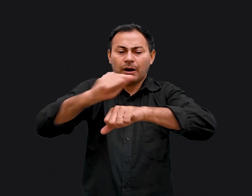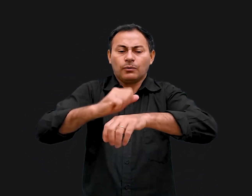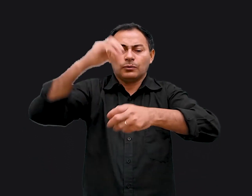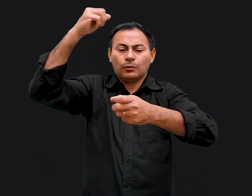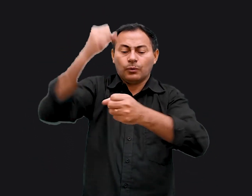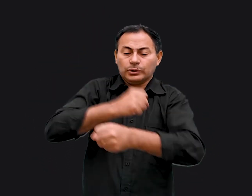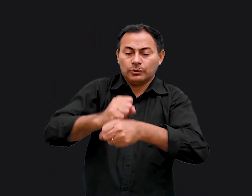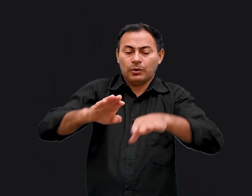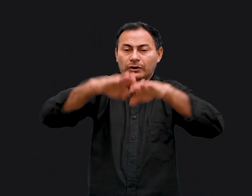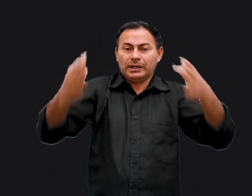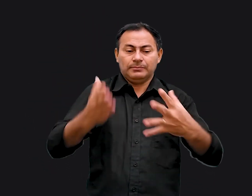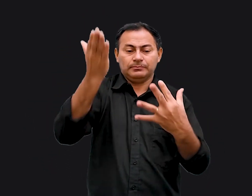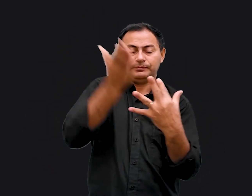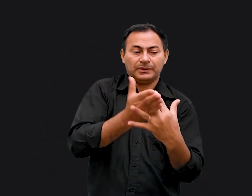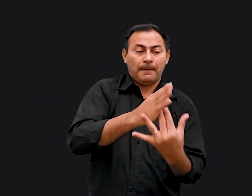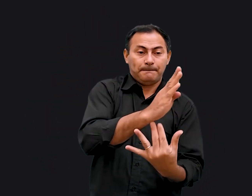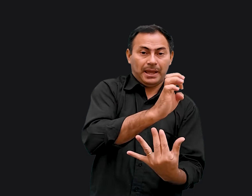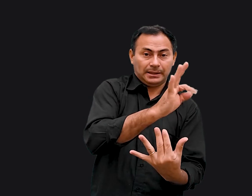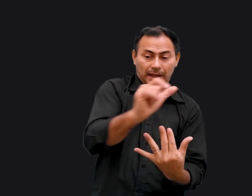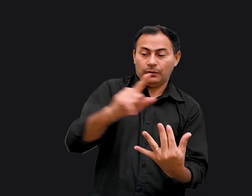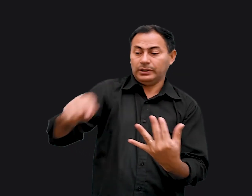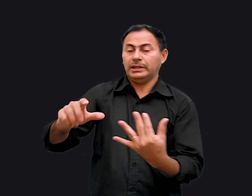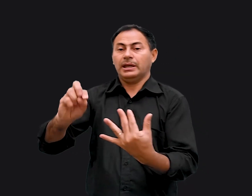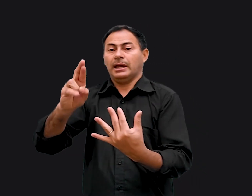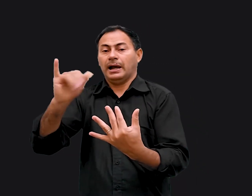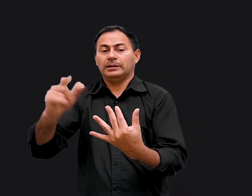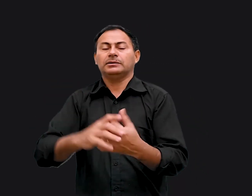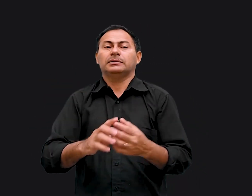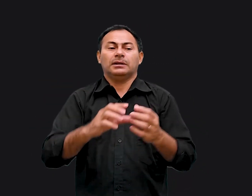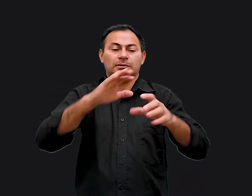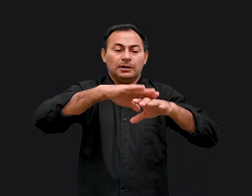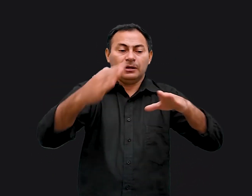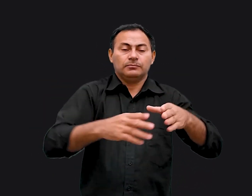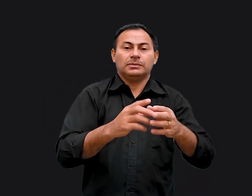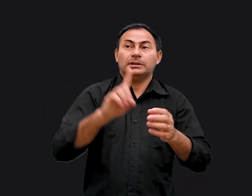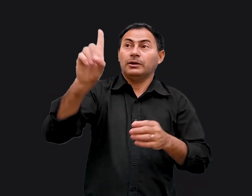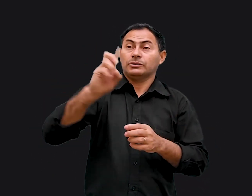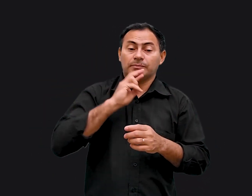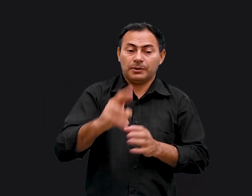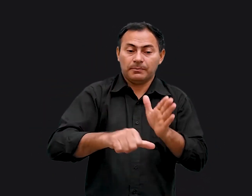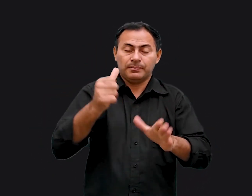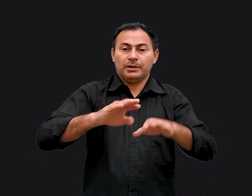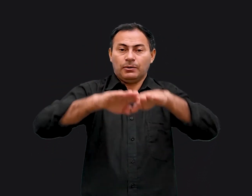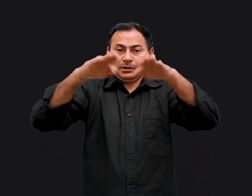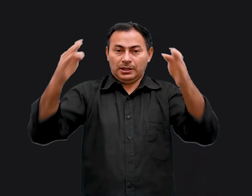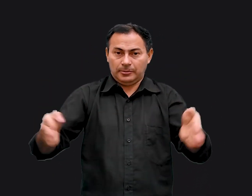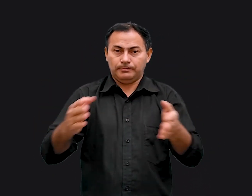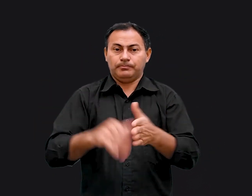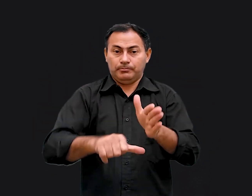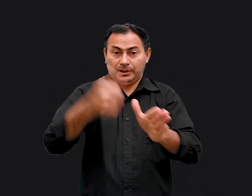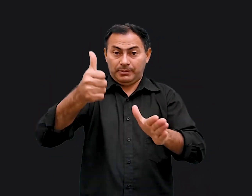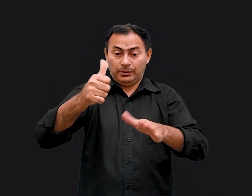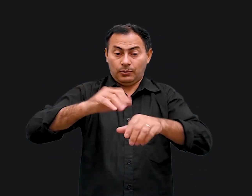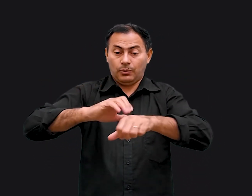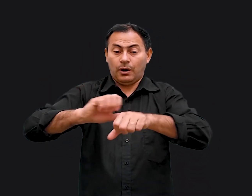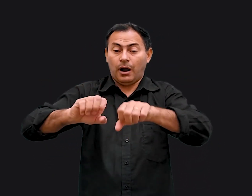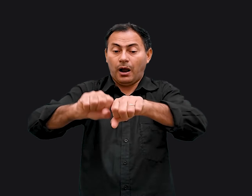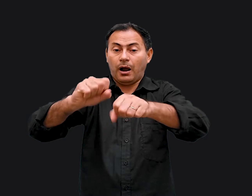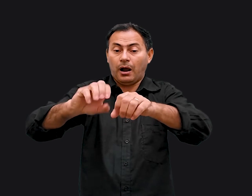Betel. Acredito que, nesse segundo altar, Deus respondeu ao pedido que Abraão tinha feito no primeiro altar. No primeiro altar, Abraão